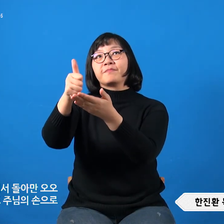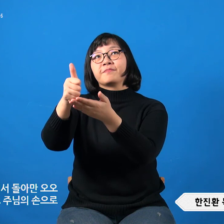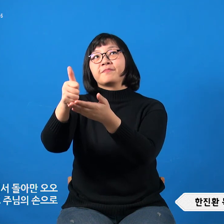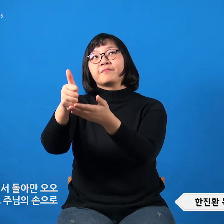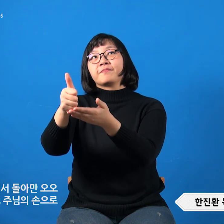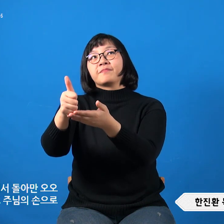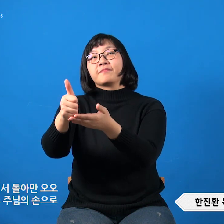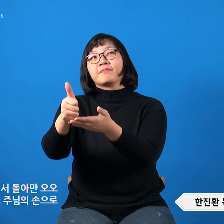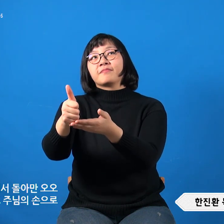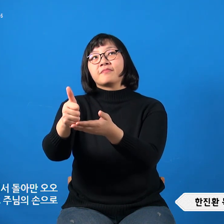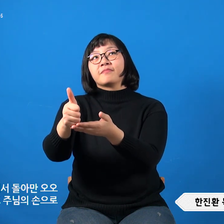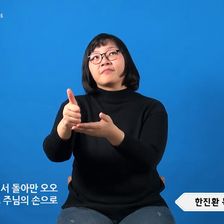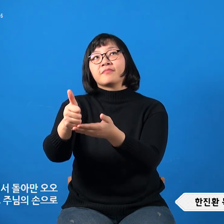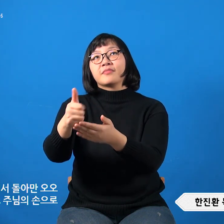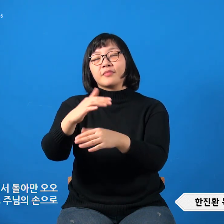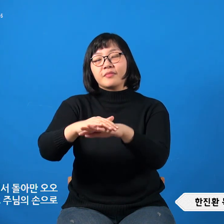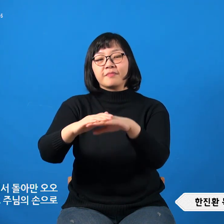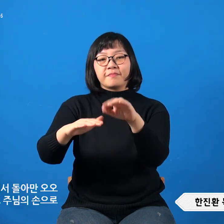주님의